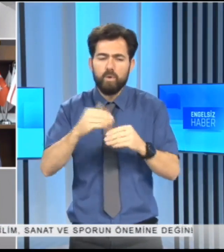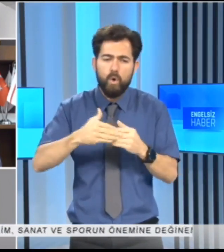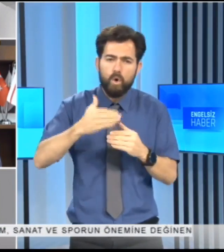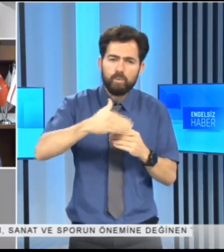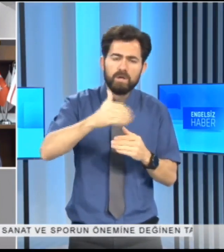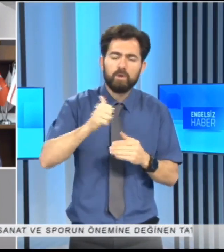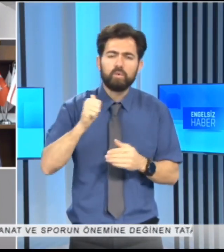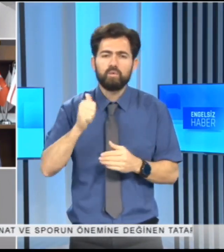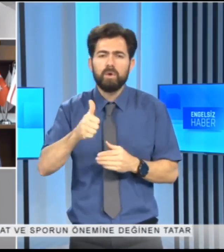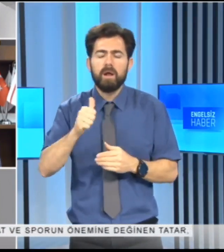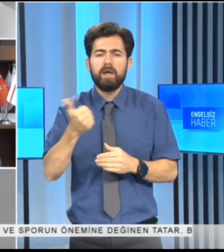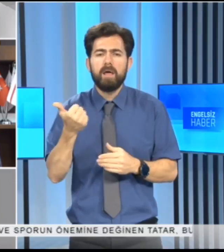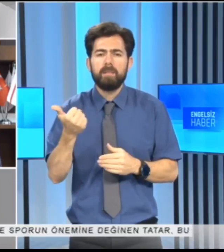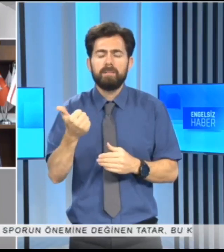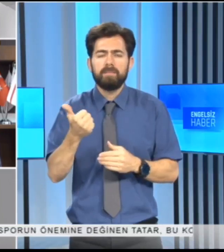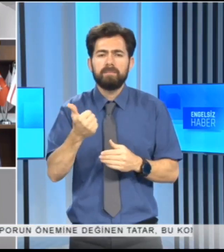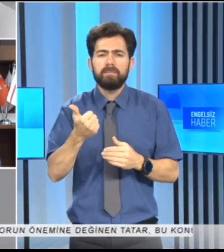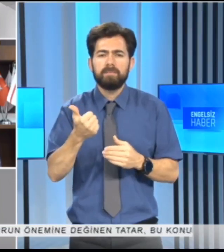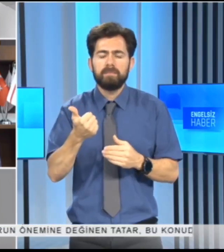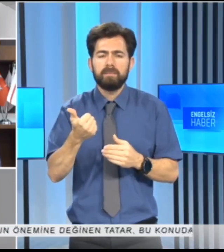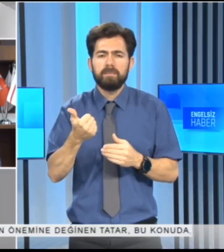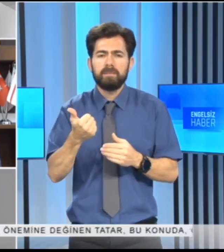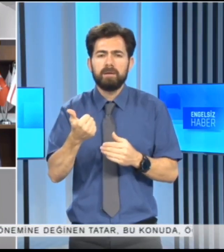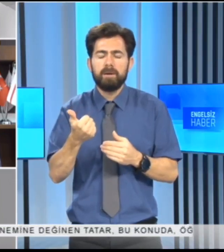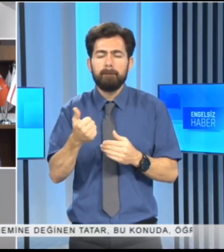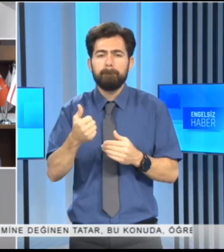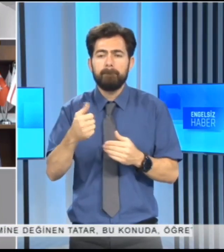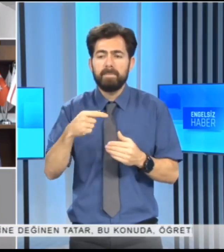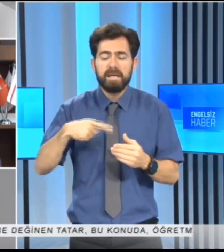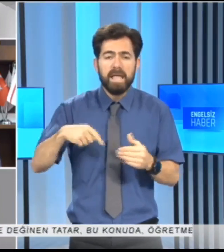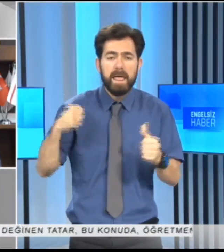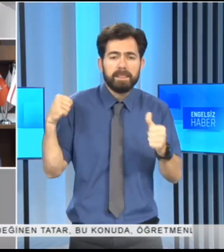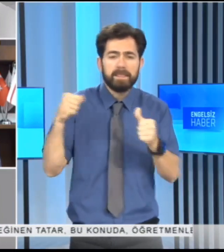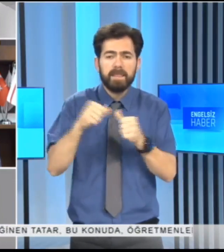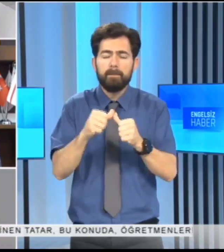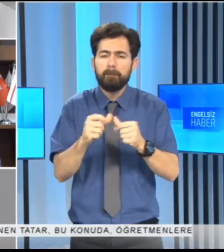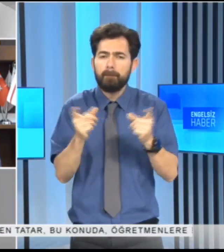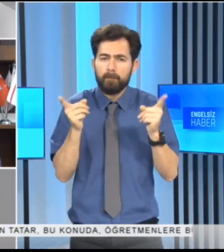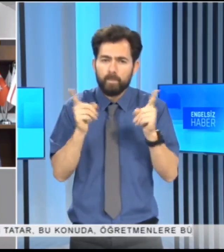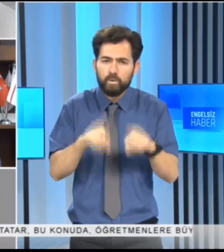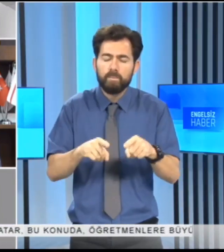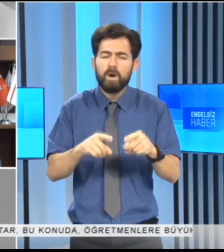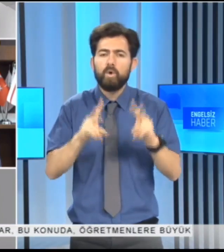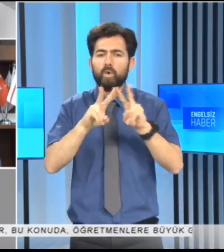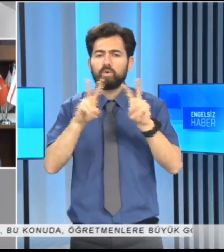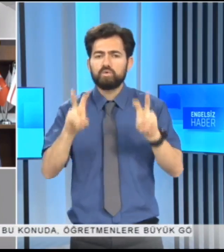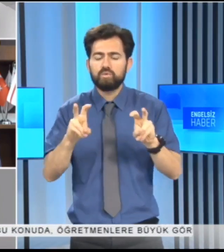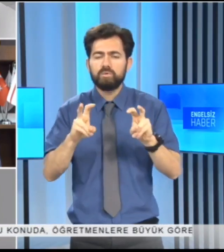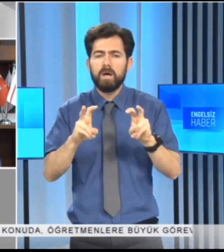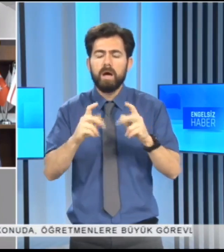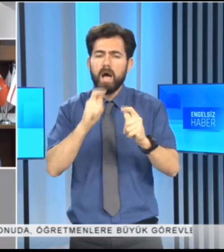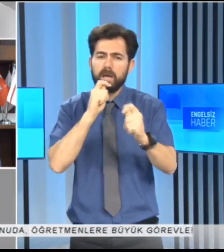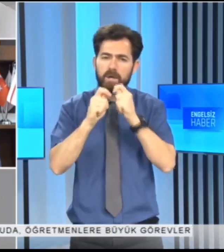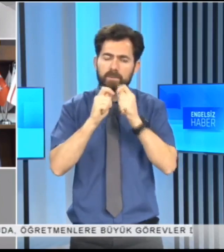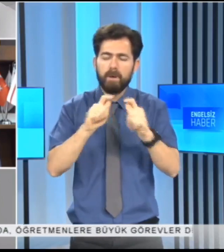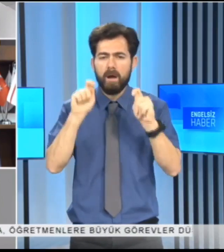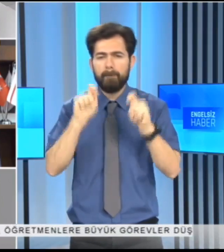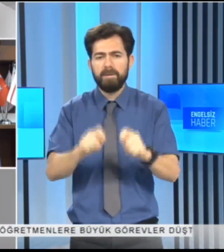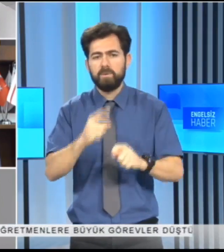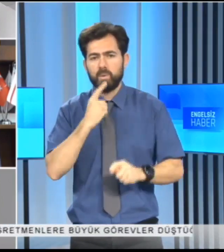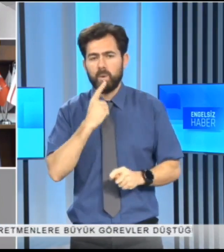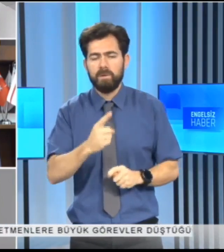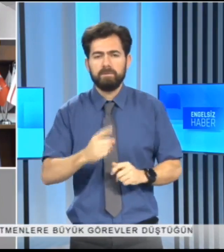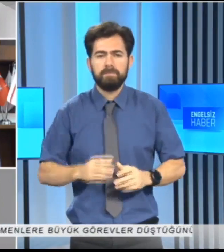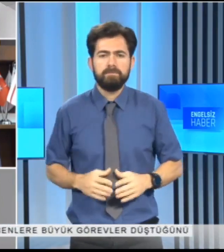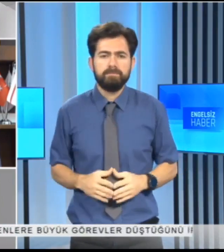önümüzdeki günlerde tarafların yeniden bir araya gelmesi konusunda mutabakata varıldığını da